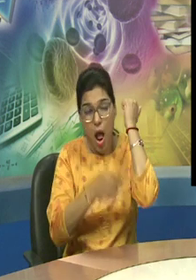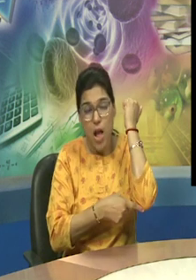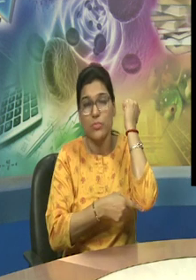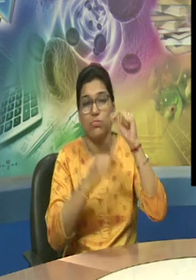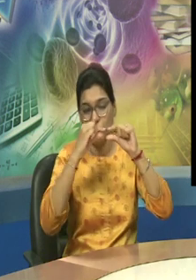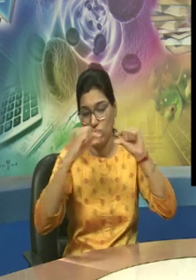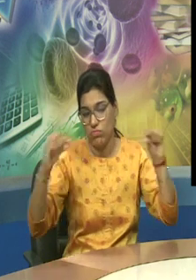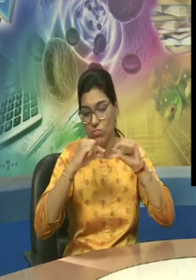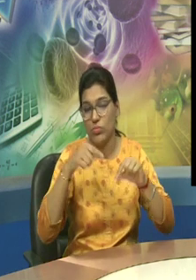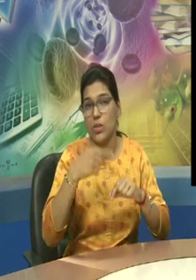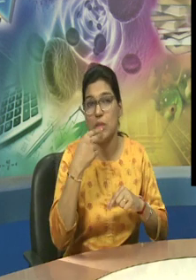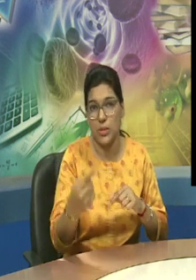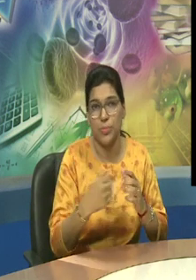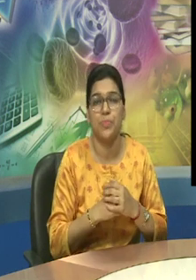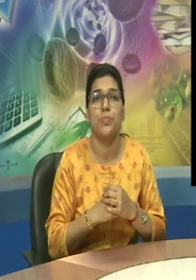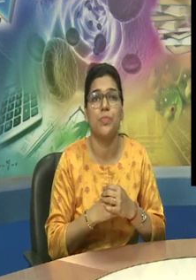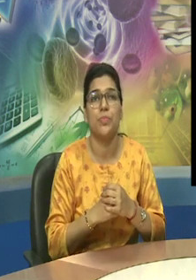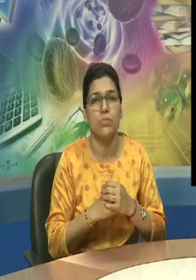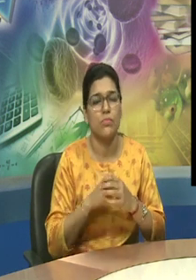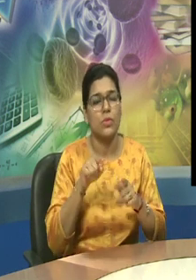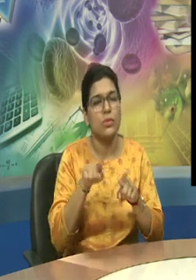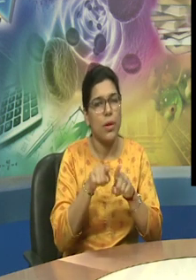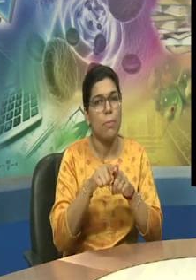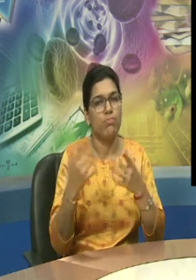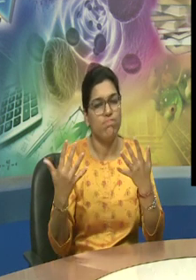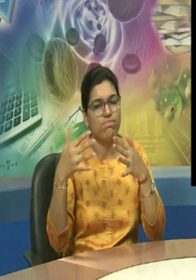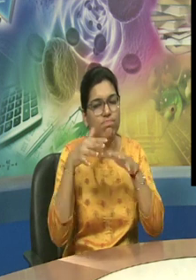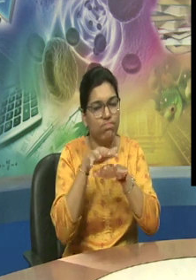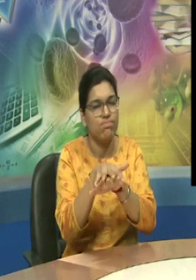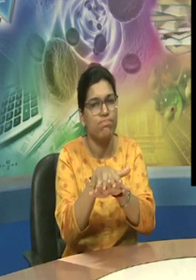इस दोहे के अंत में